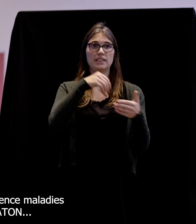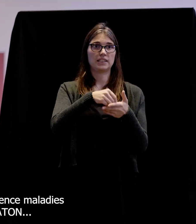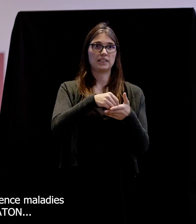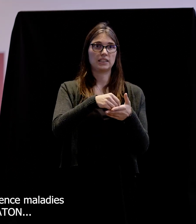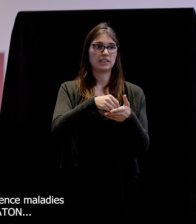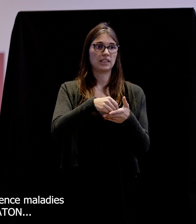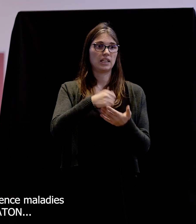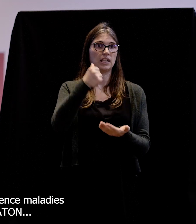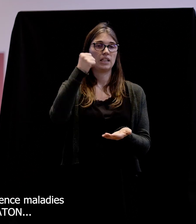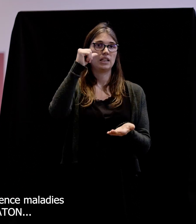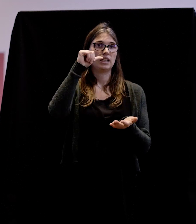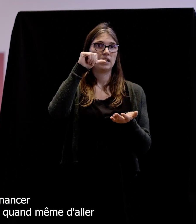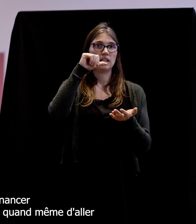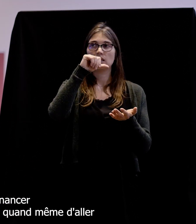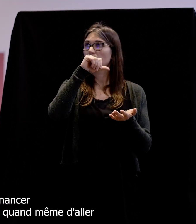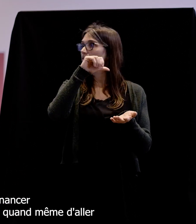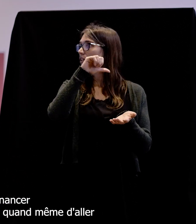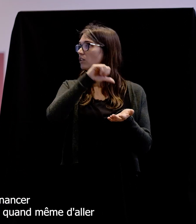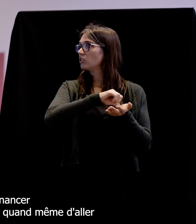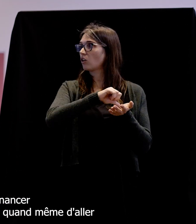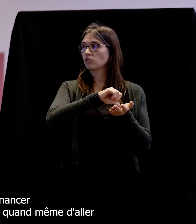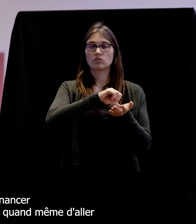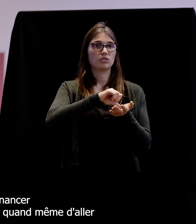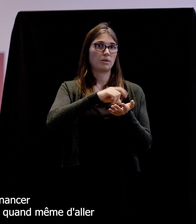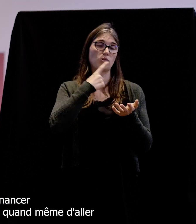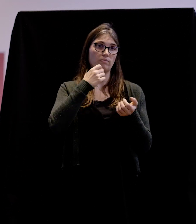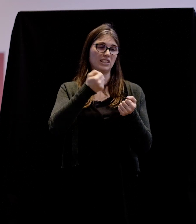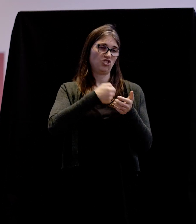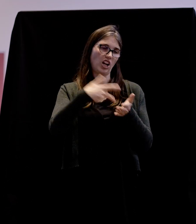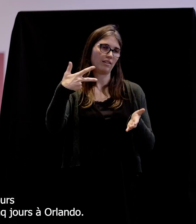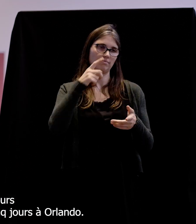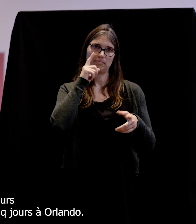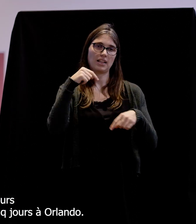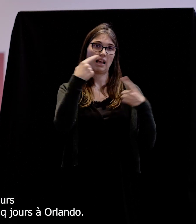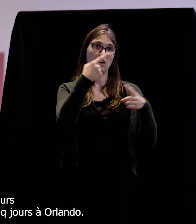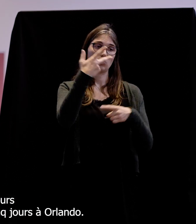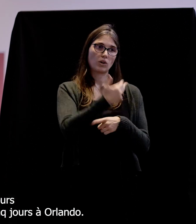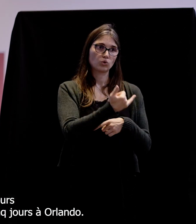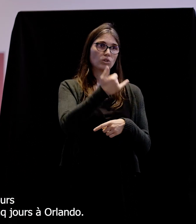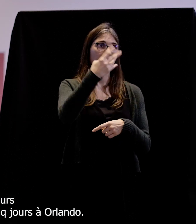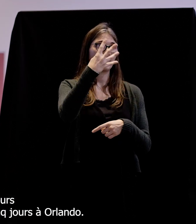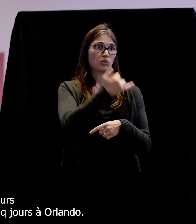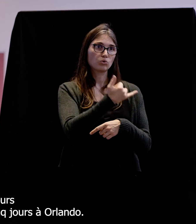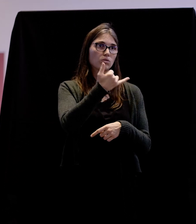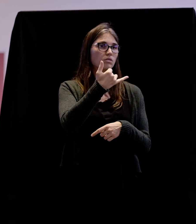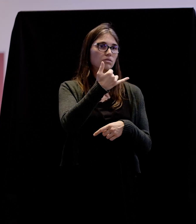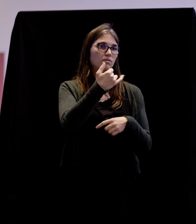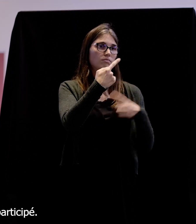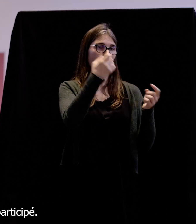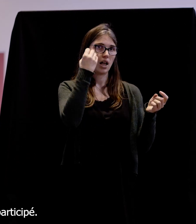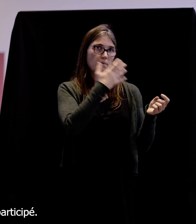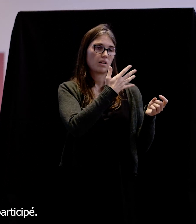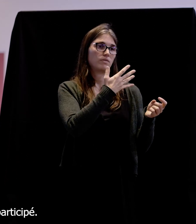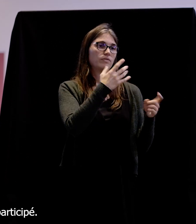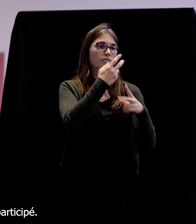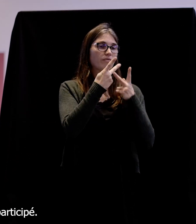le centre de référence maladies rares Praton, et on peut financer, parce que ça coûte cher quand même d'aller 3 jours ou 4 jours ou 5 jours à Orlando. Donc